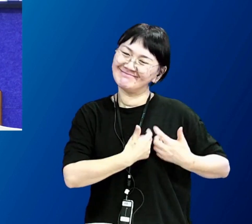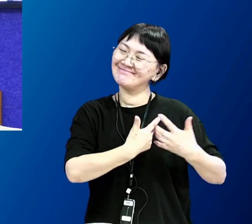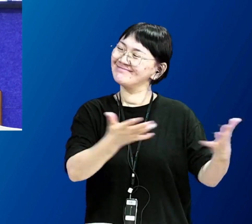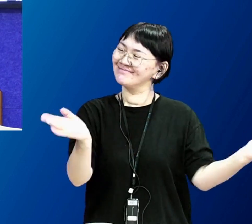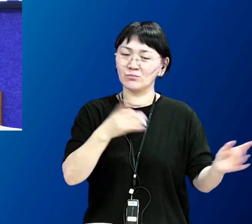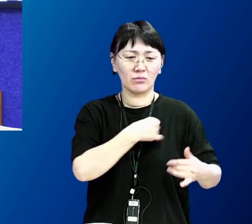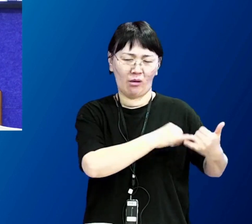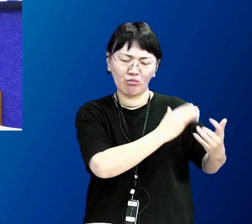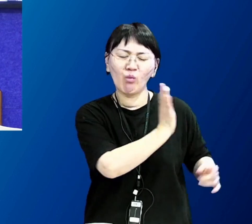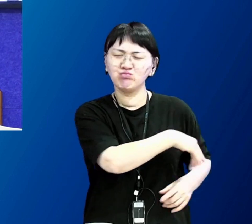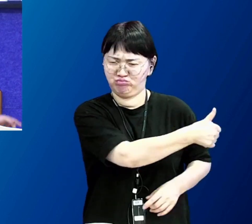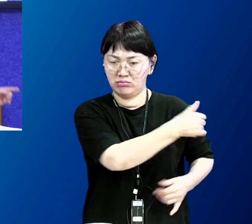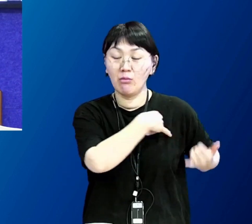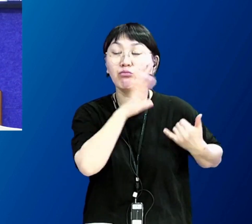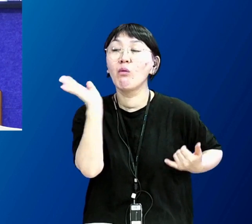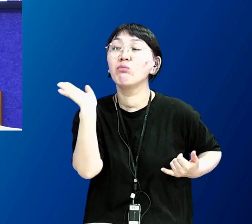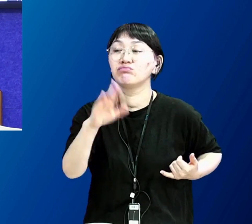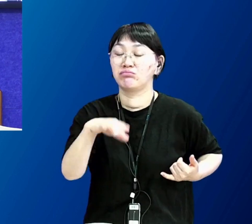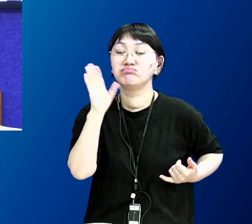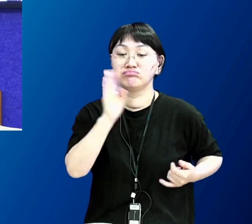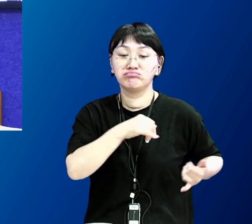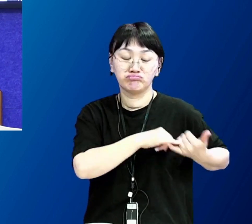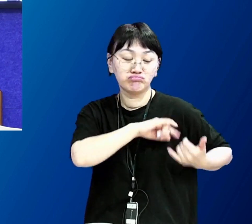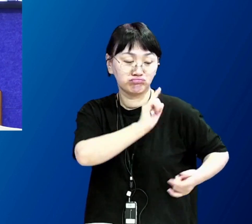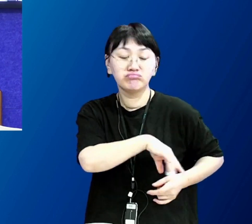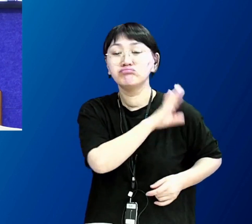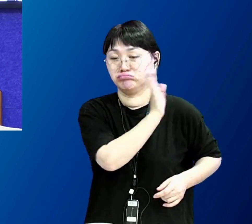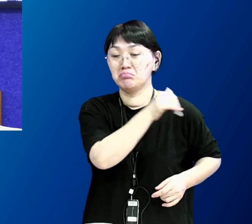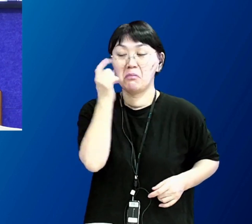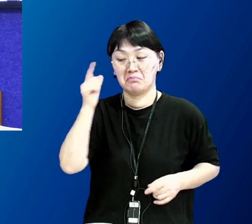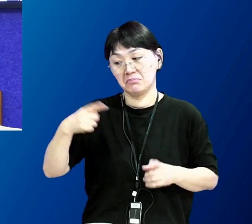хэлэх үү? Эцэж үгүй үсттэй.